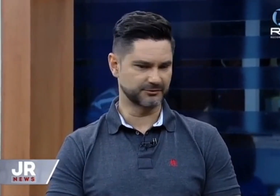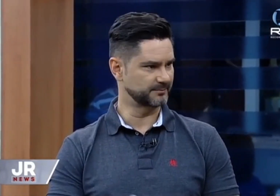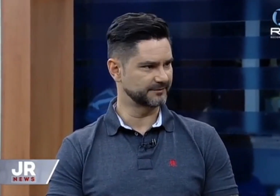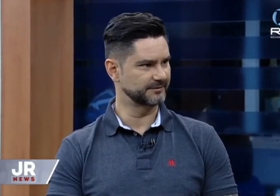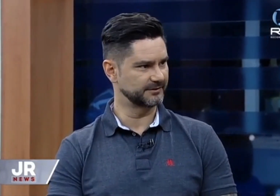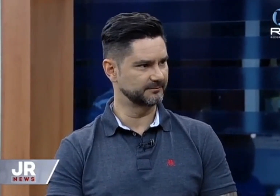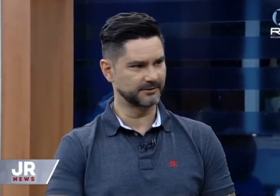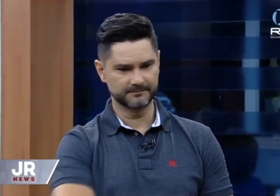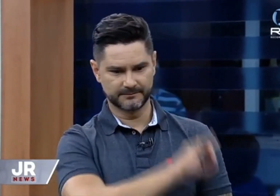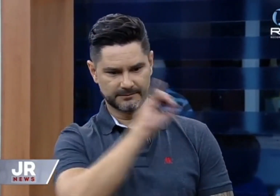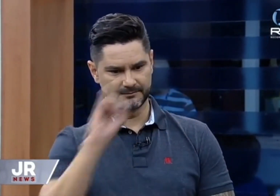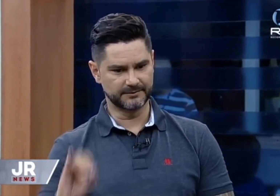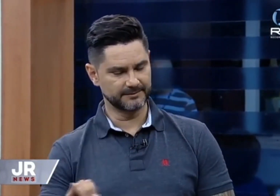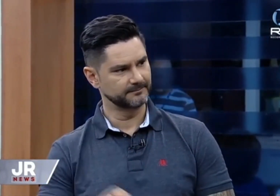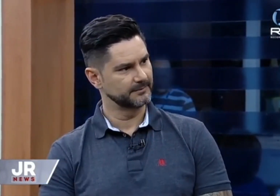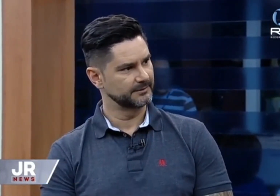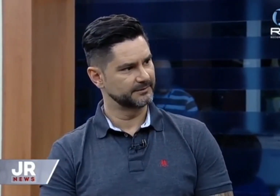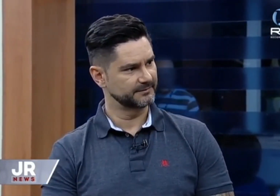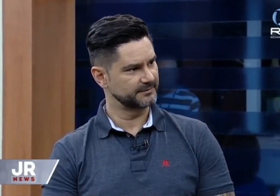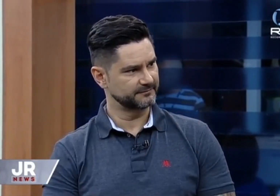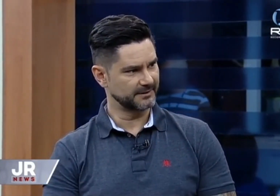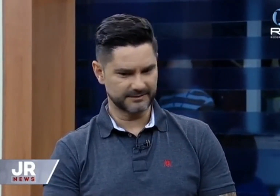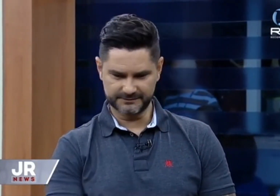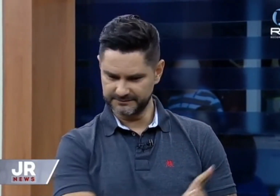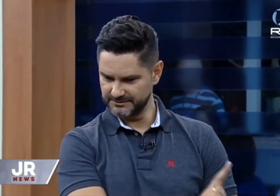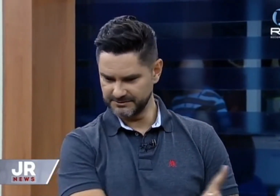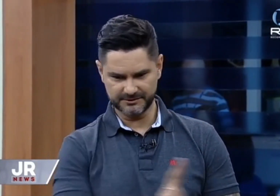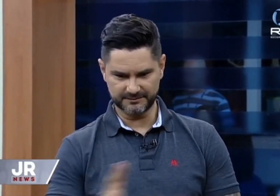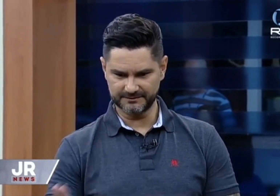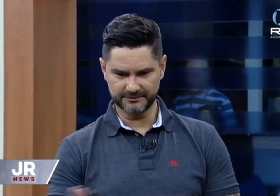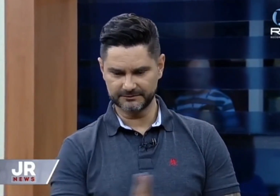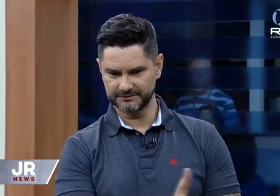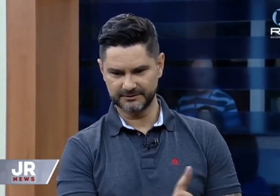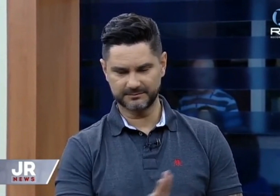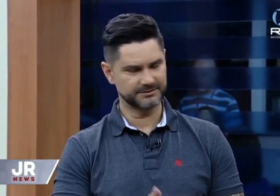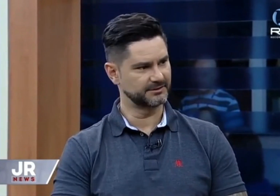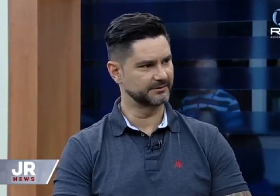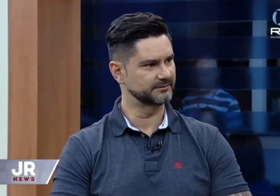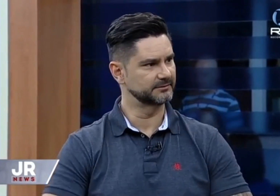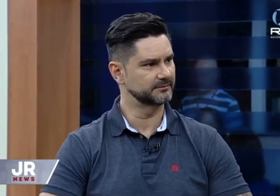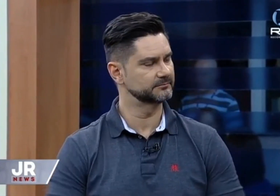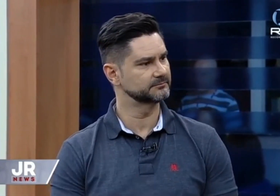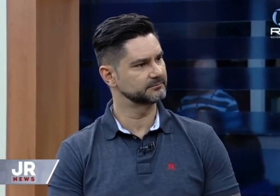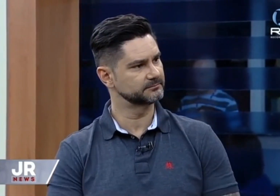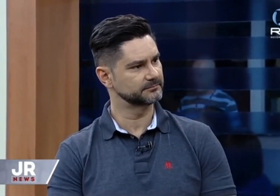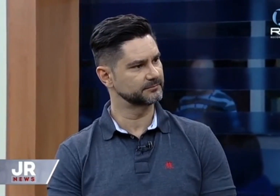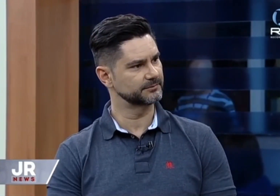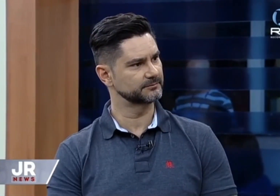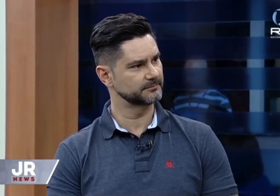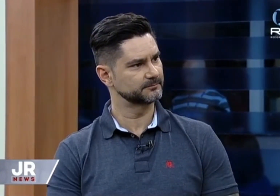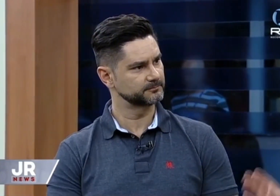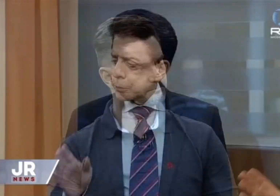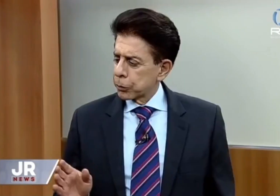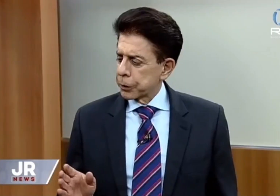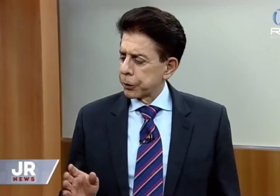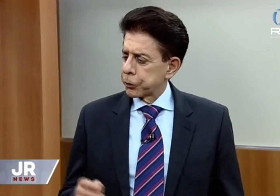baixo para cima, não é? Existem frases de direita para esquerda ou da esquerda para a direita, não. Tá, agora me diz o